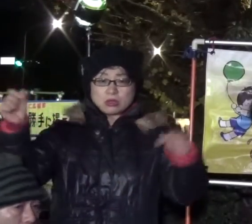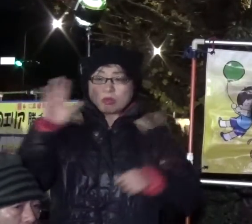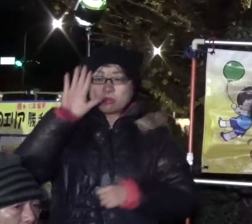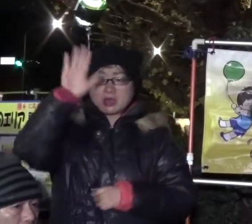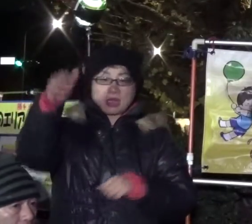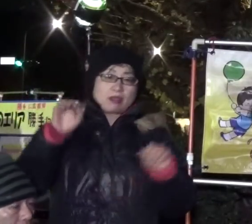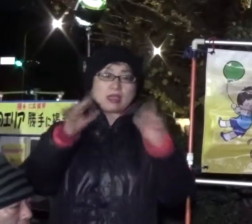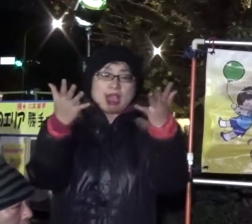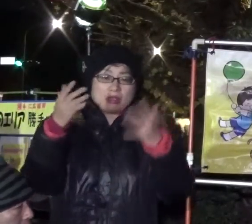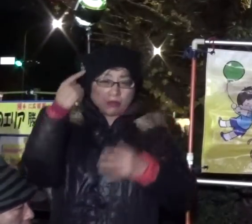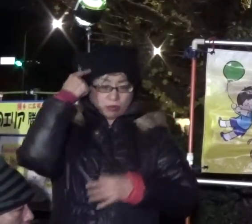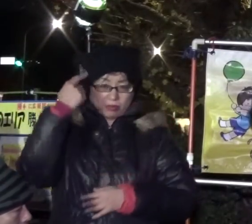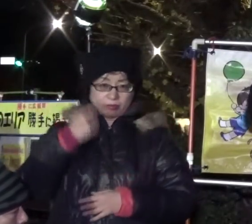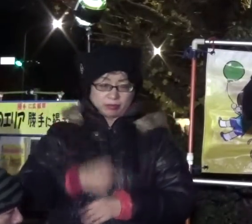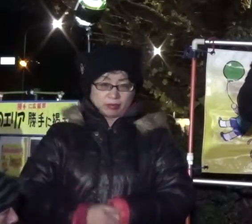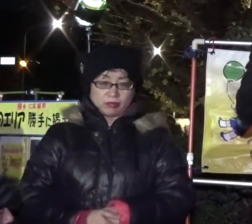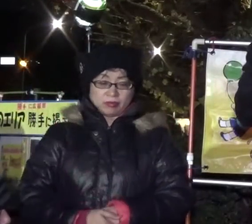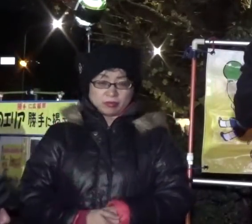ないんじゃないでしょうか。